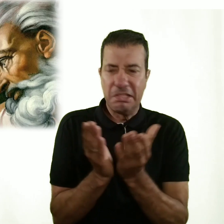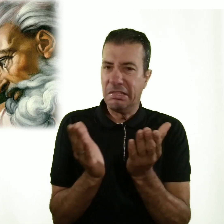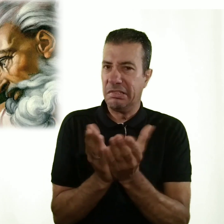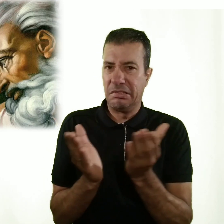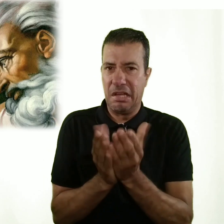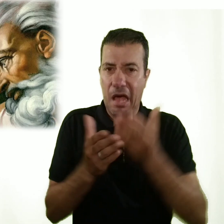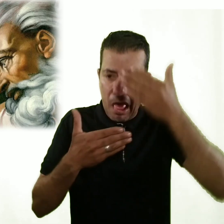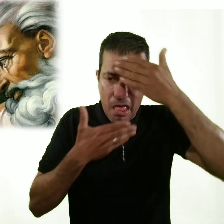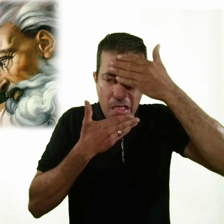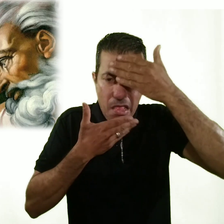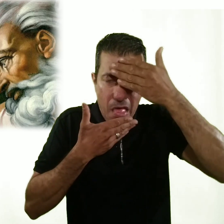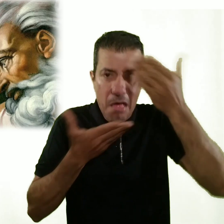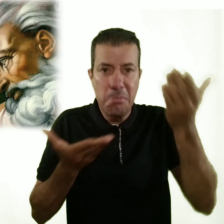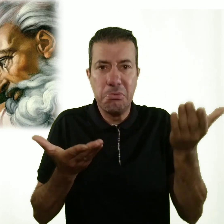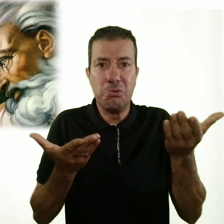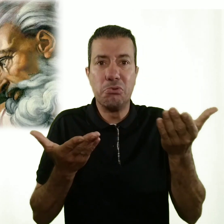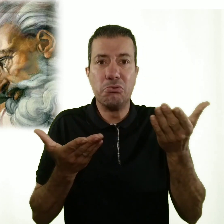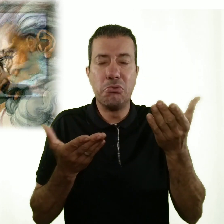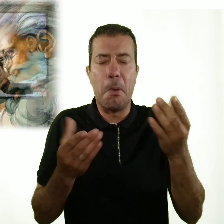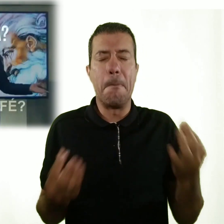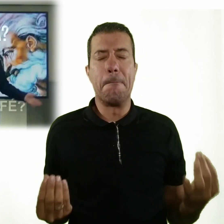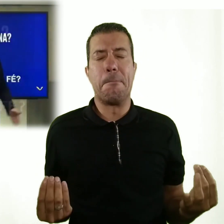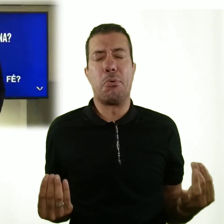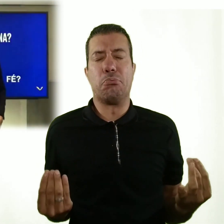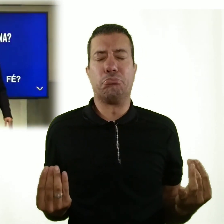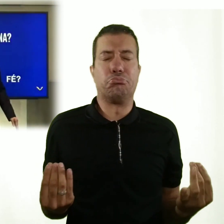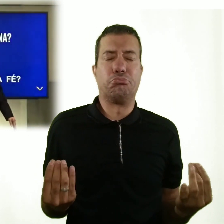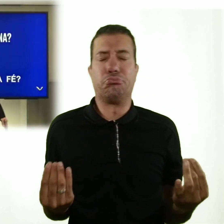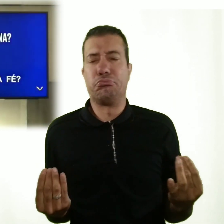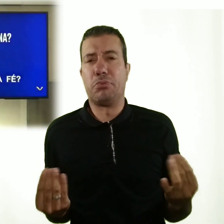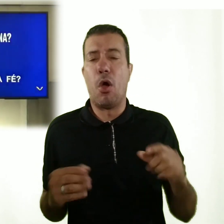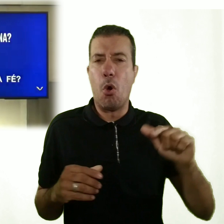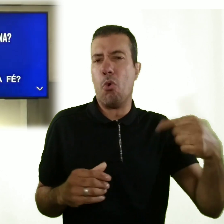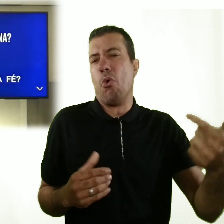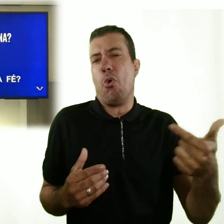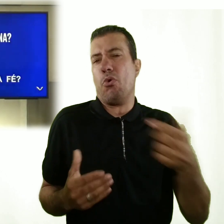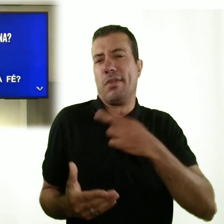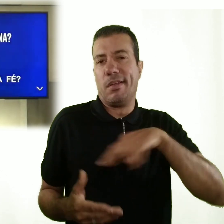islâmico, budista ou outra religião qualquer.